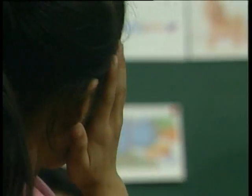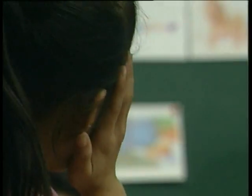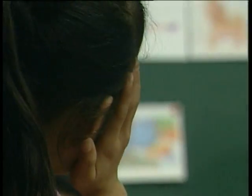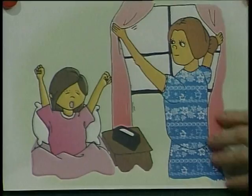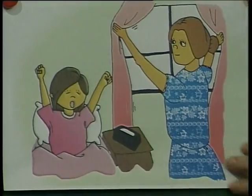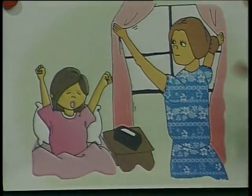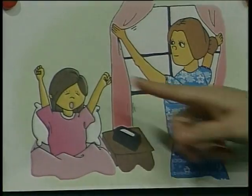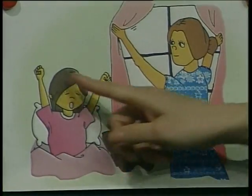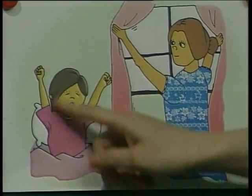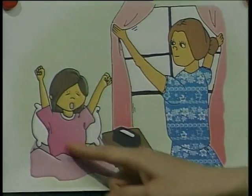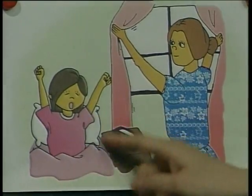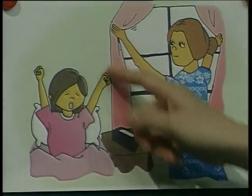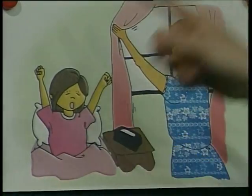Tiếp theo là thức